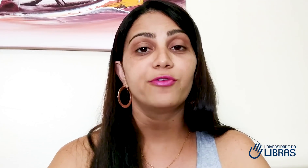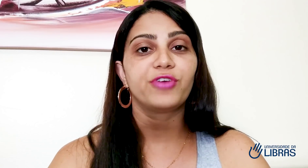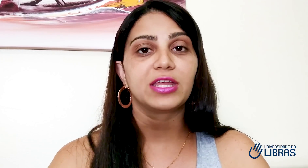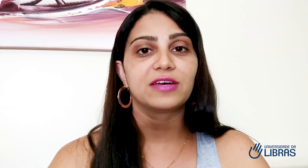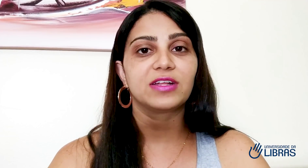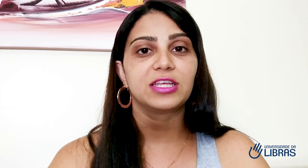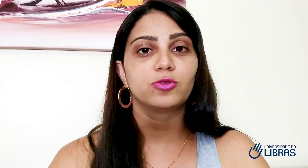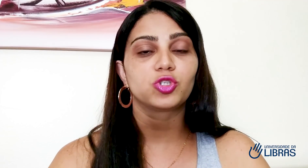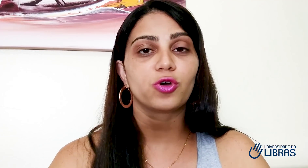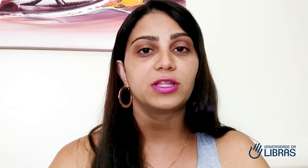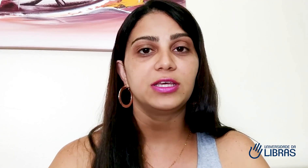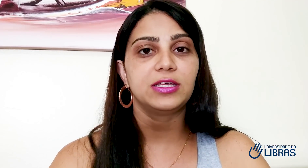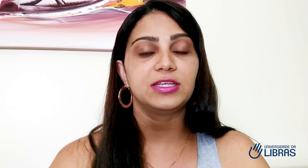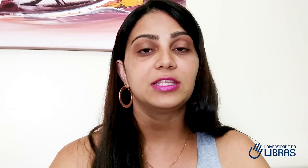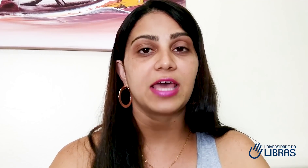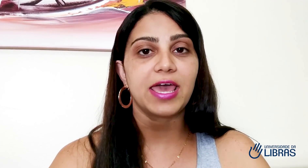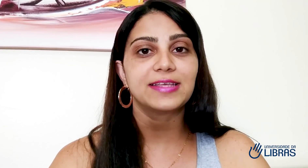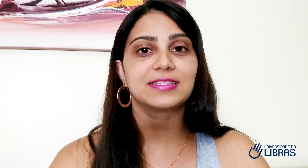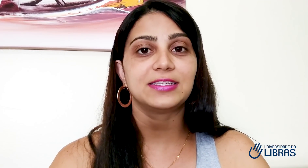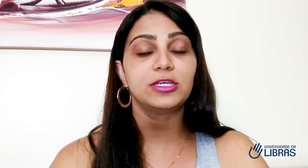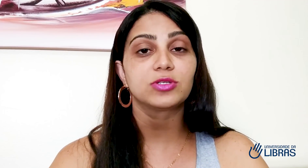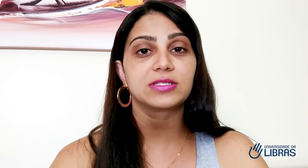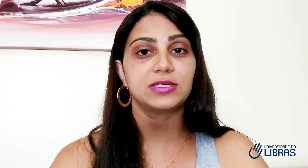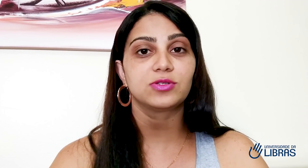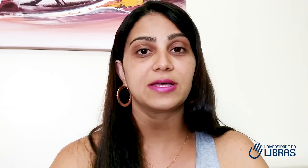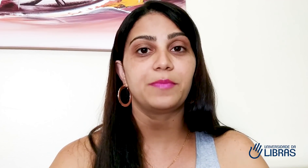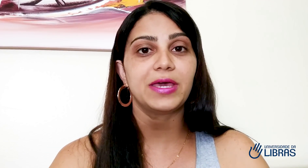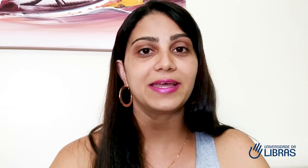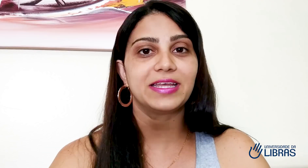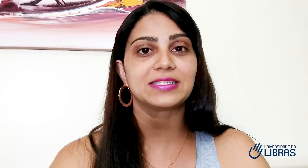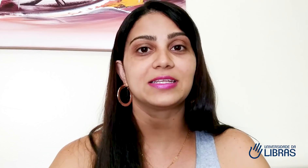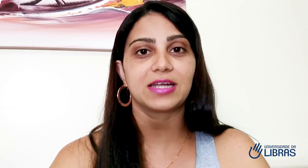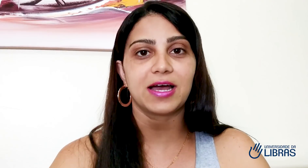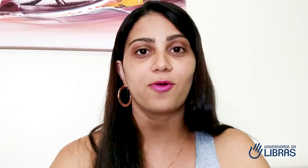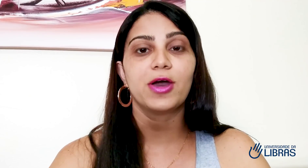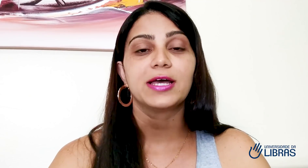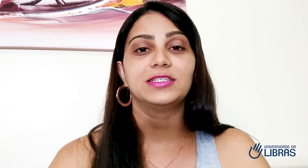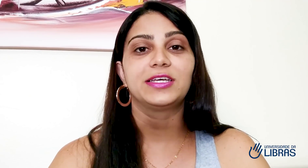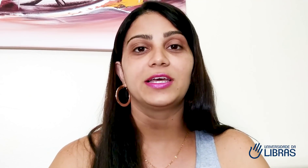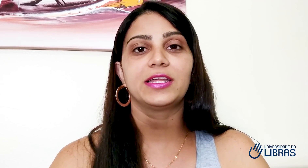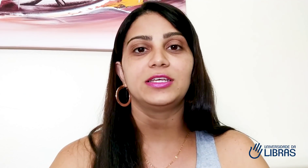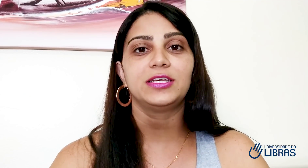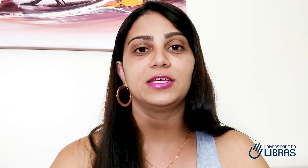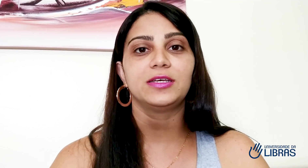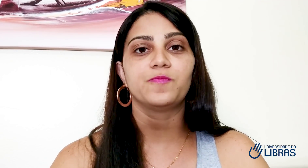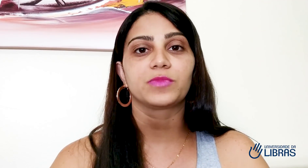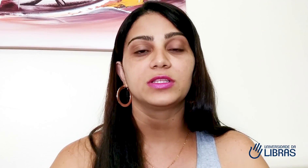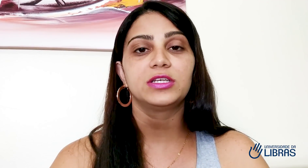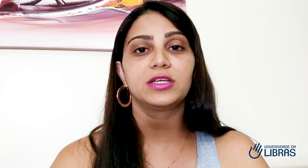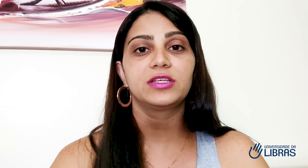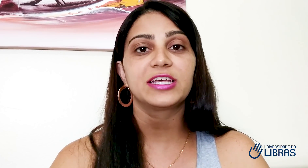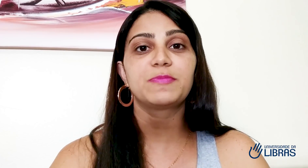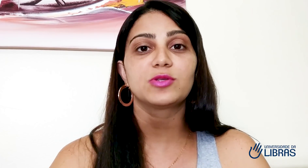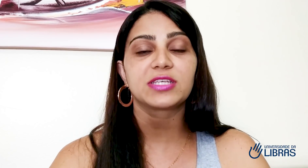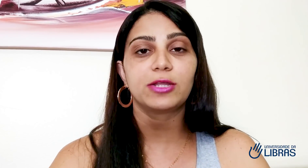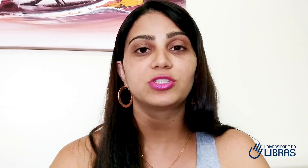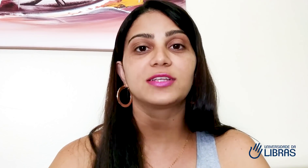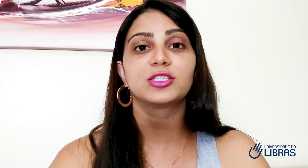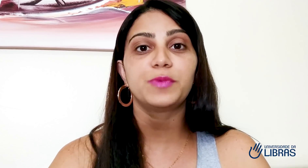ver que estava tendo choque de ideias, assim, e eu saber a ideia central de que as pessoas queriam estar